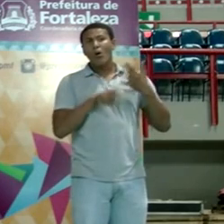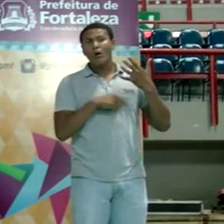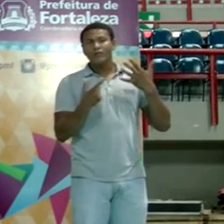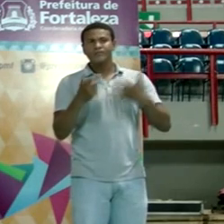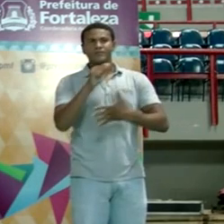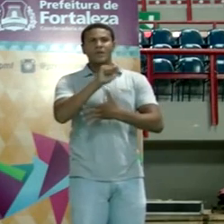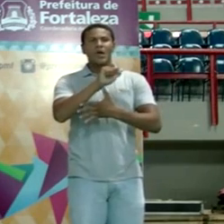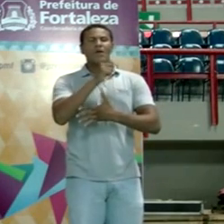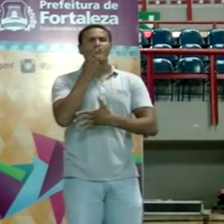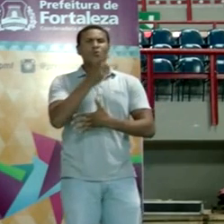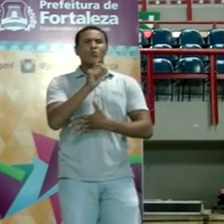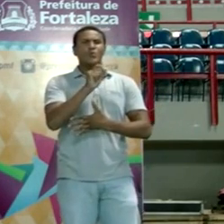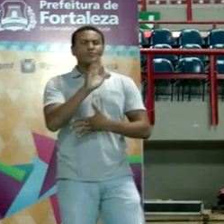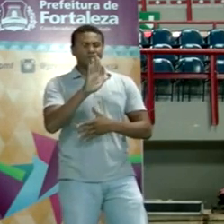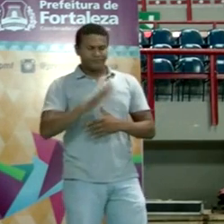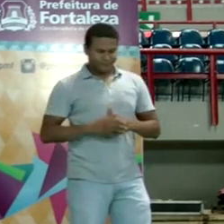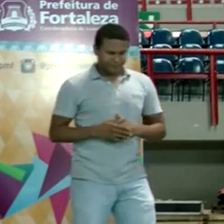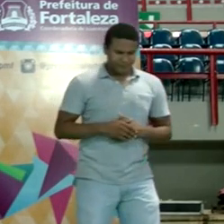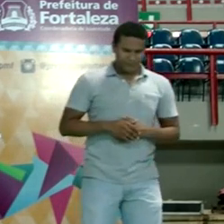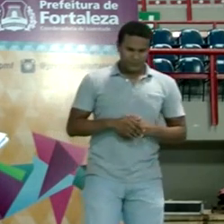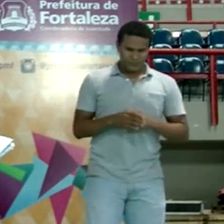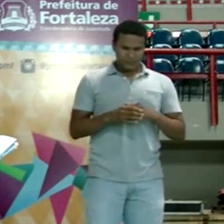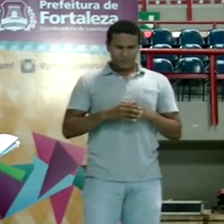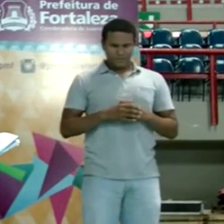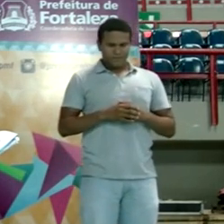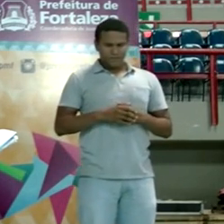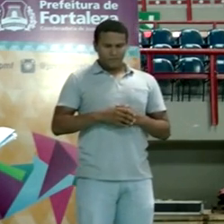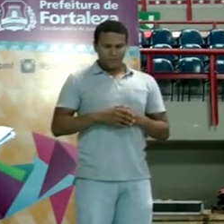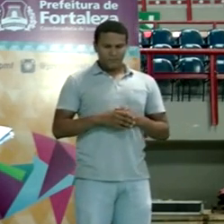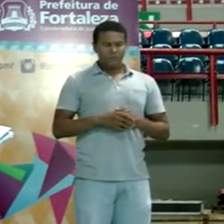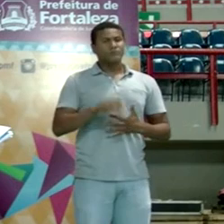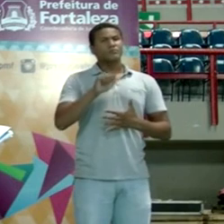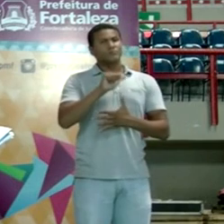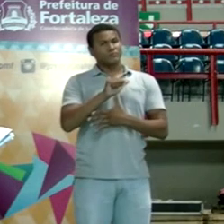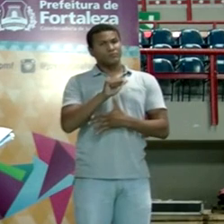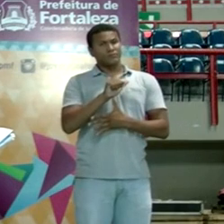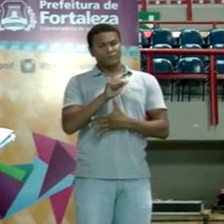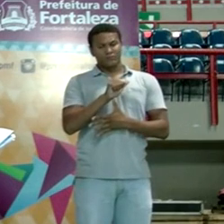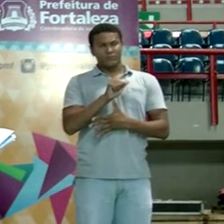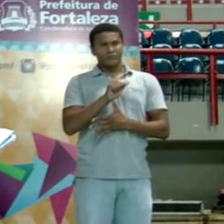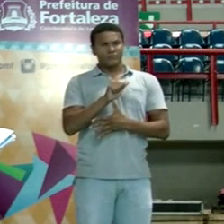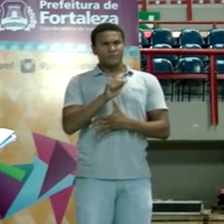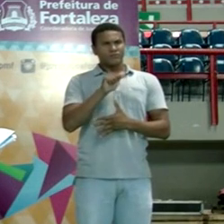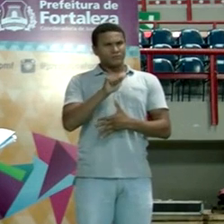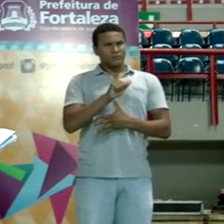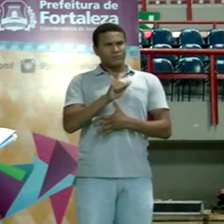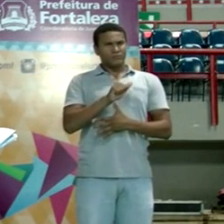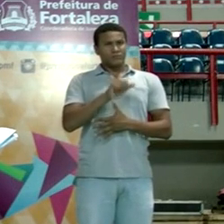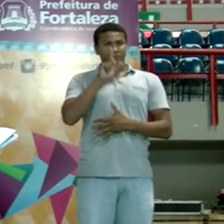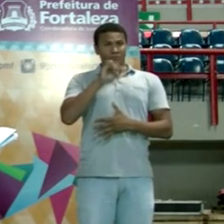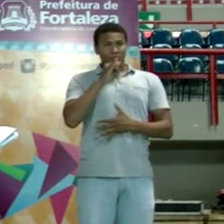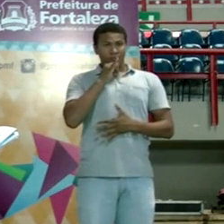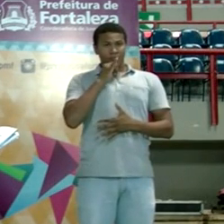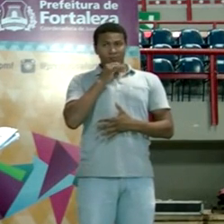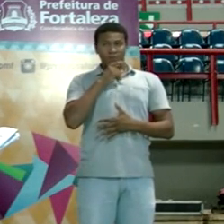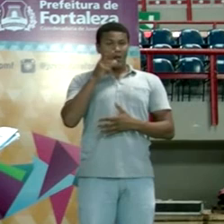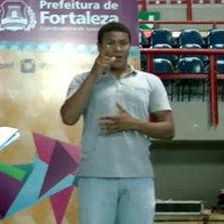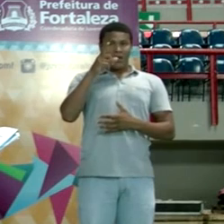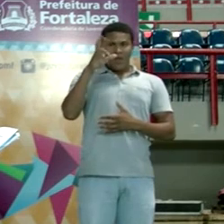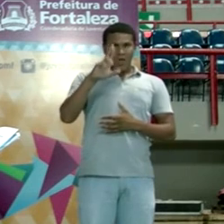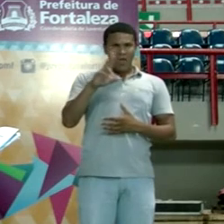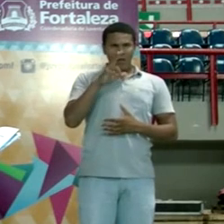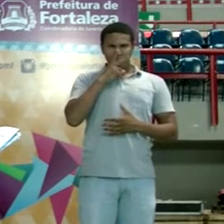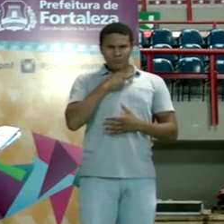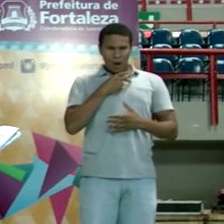A. A letra A diz assim: os soviéticos, após romperem a aliança com a Alemanha,